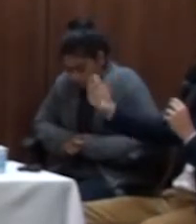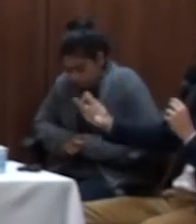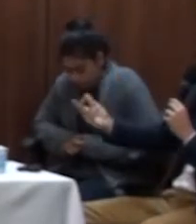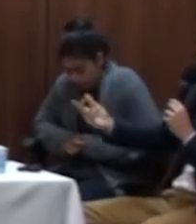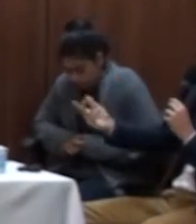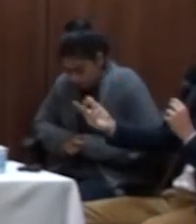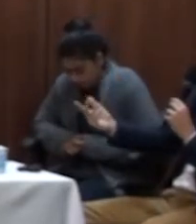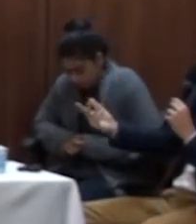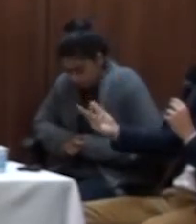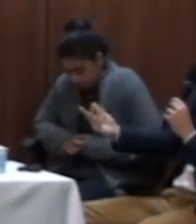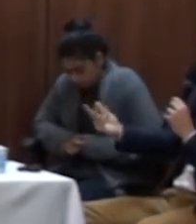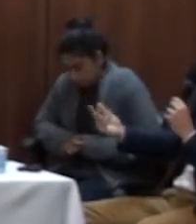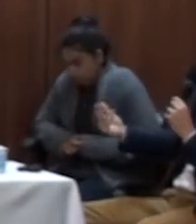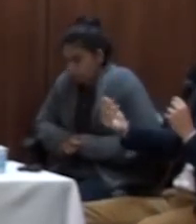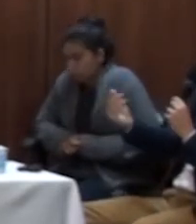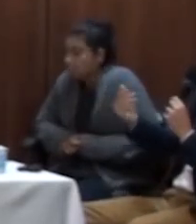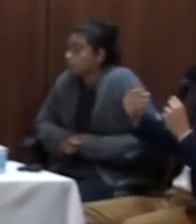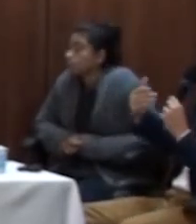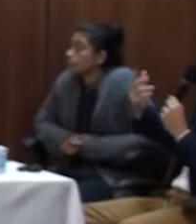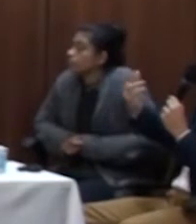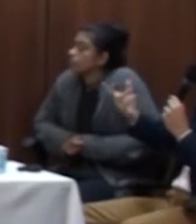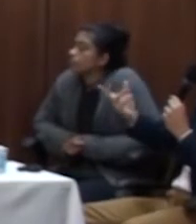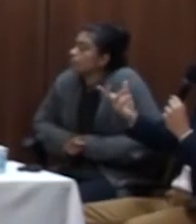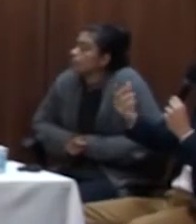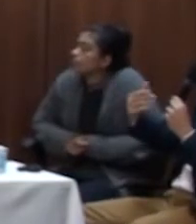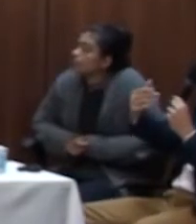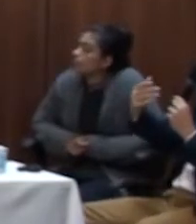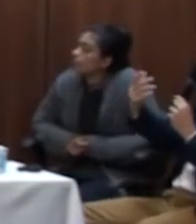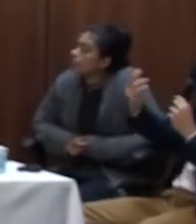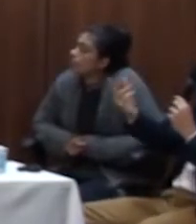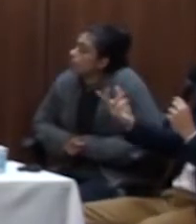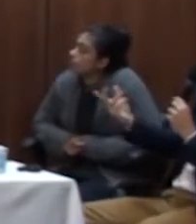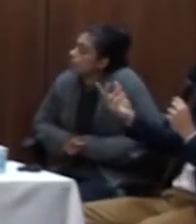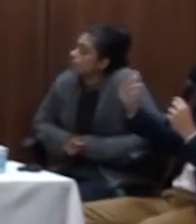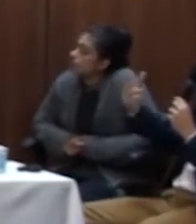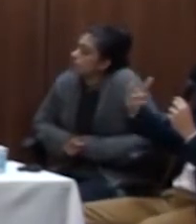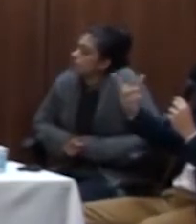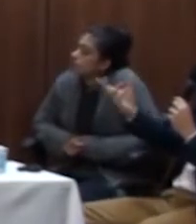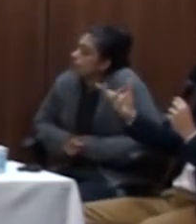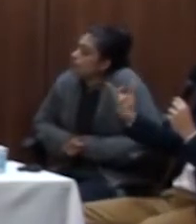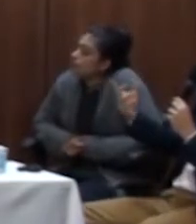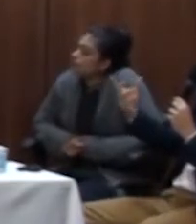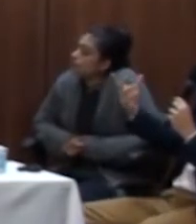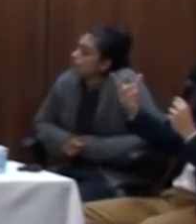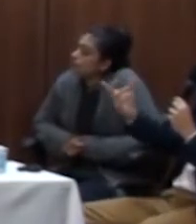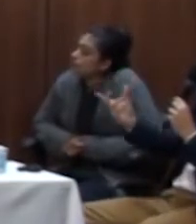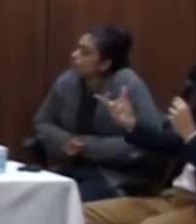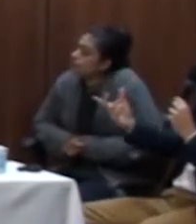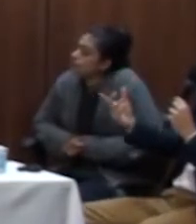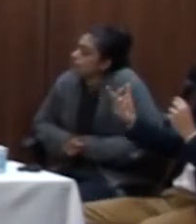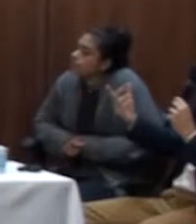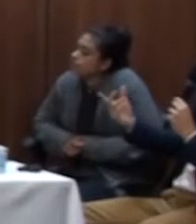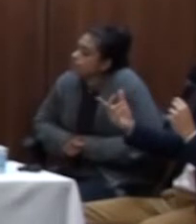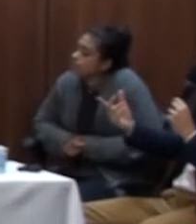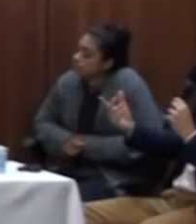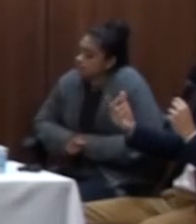foram transmitidas por esses equipamentos. Então, a gente identificou, com uma resposta recente até do ACIT,